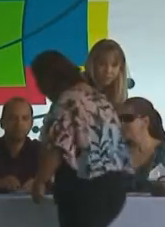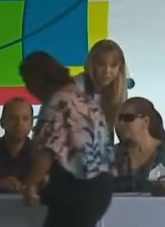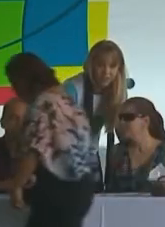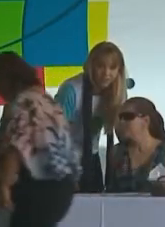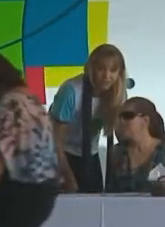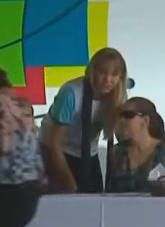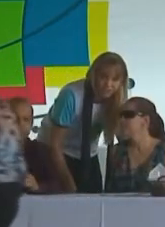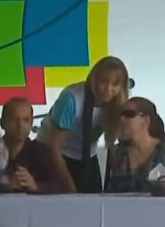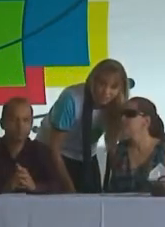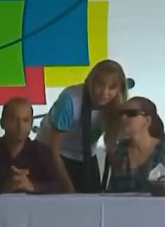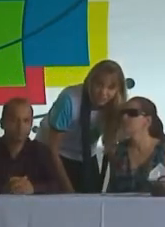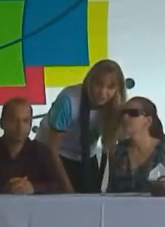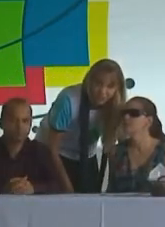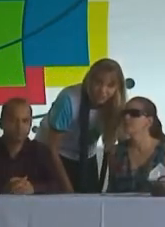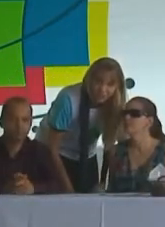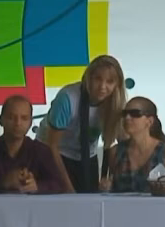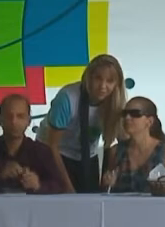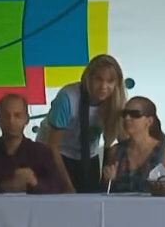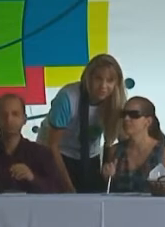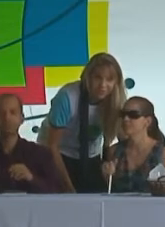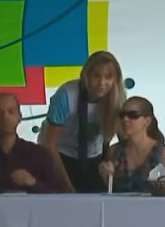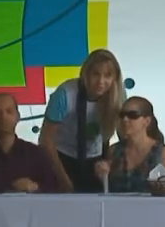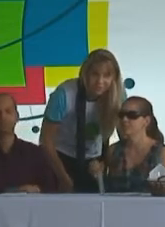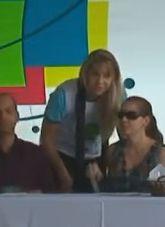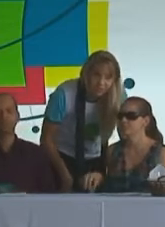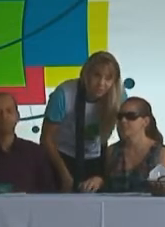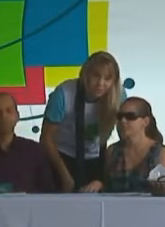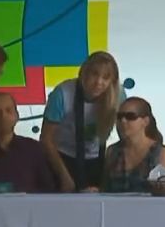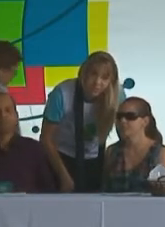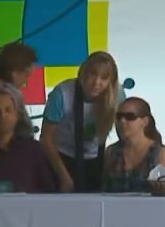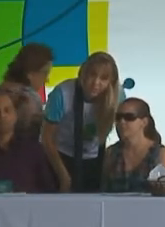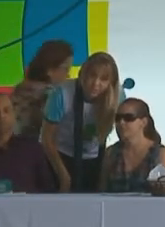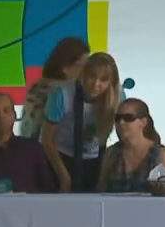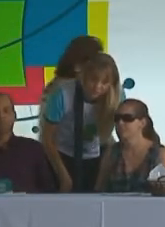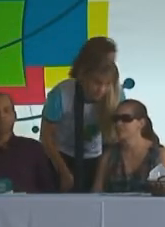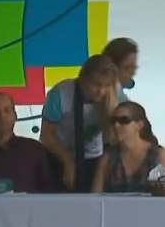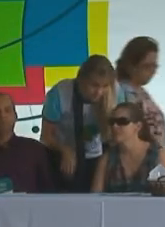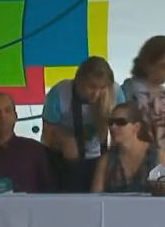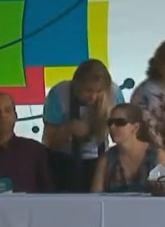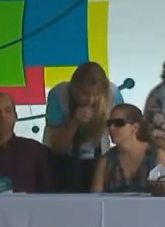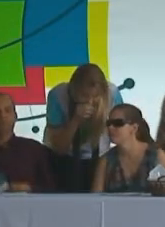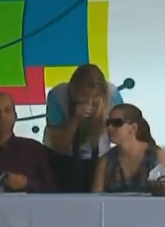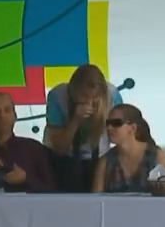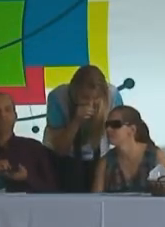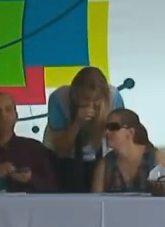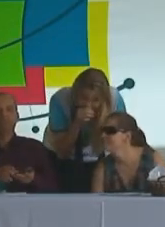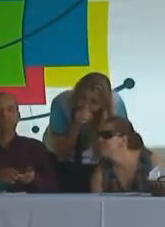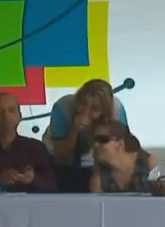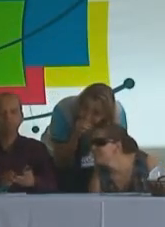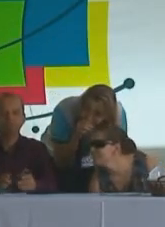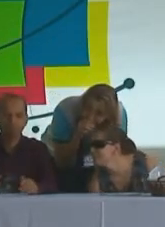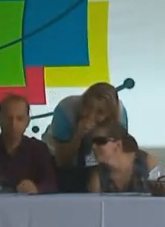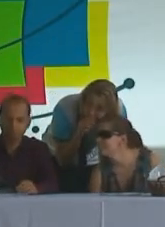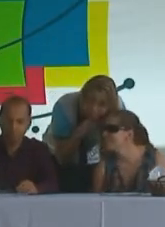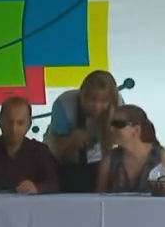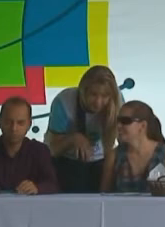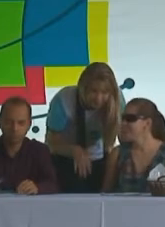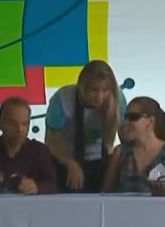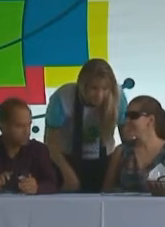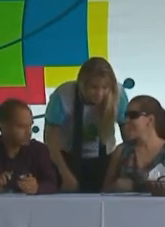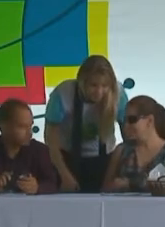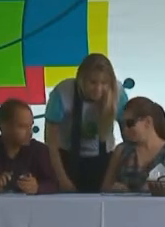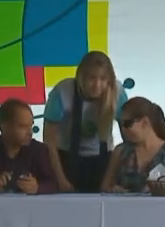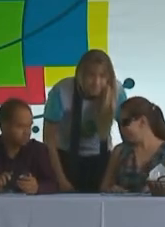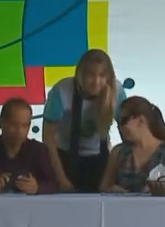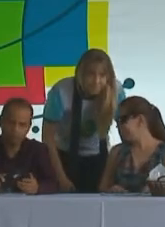licenciada em Música pela Faculdade de Música do Espírito Santo, FAMES. Trabalhou como revisora de